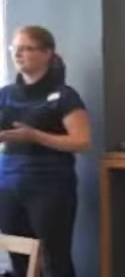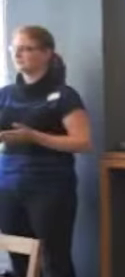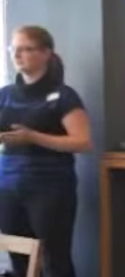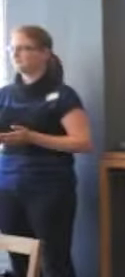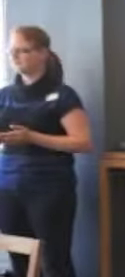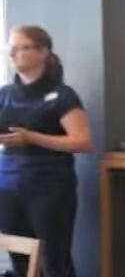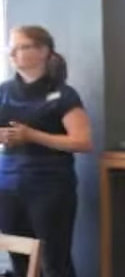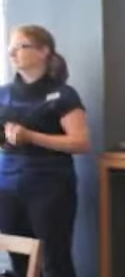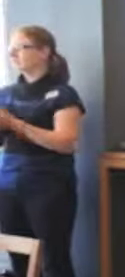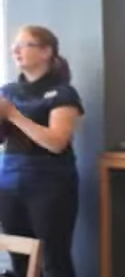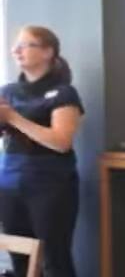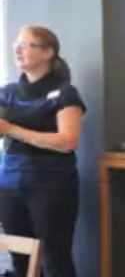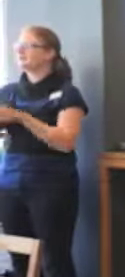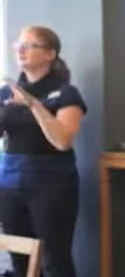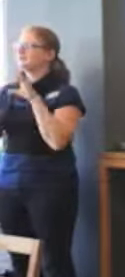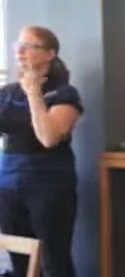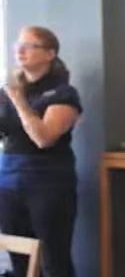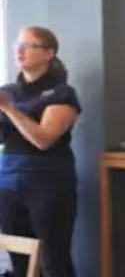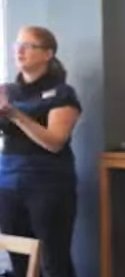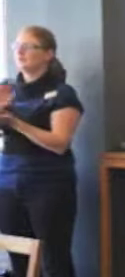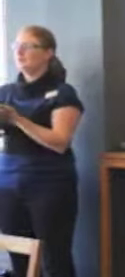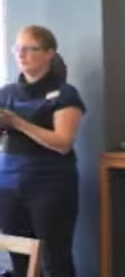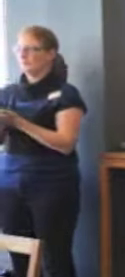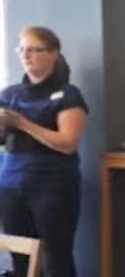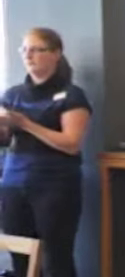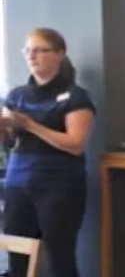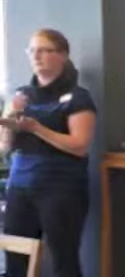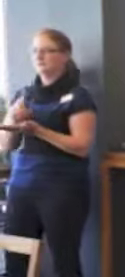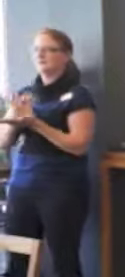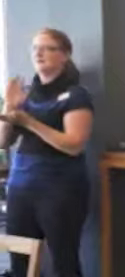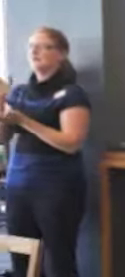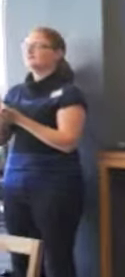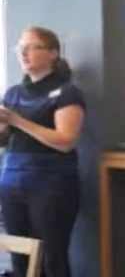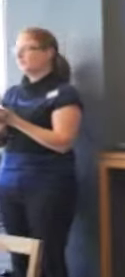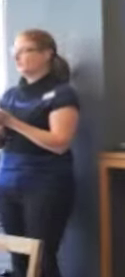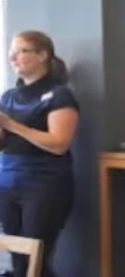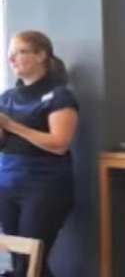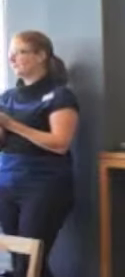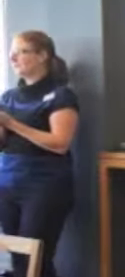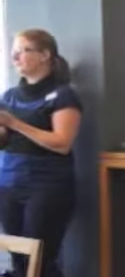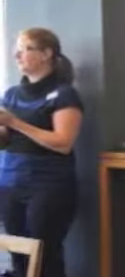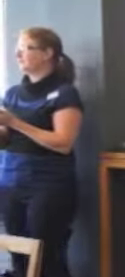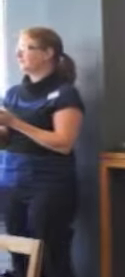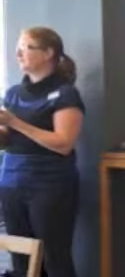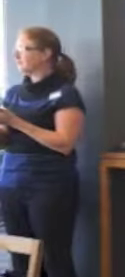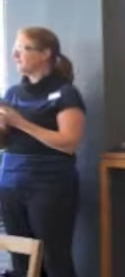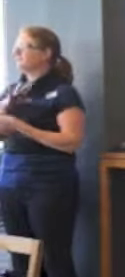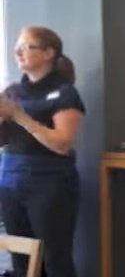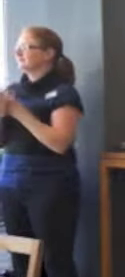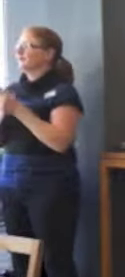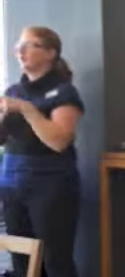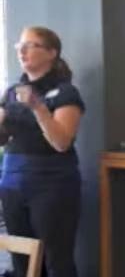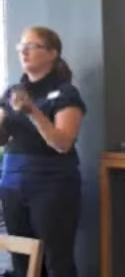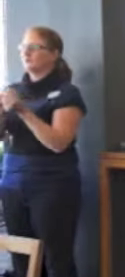berätta lite grann om Socialfonden, som ju är en fond som spänner över flera olika politikområden. Det